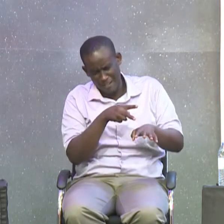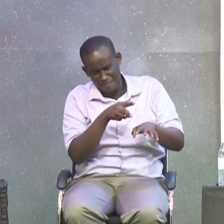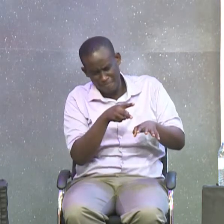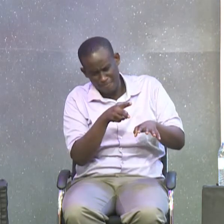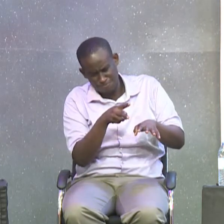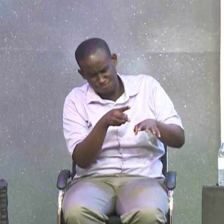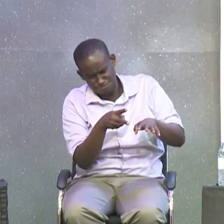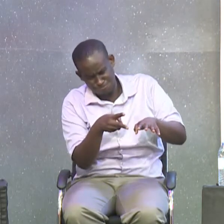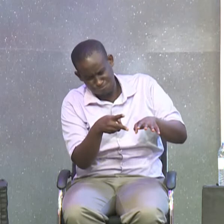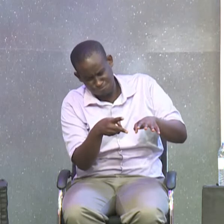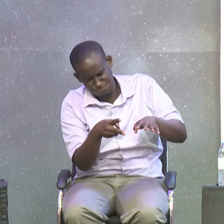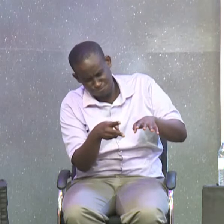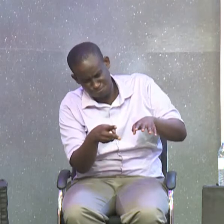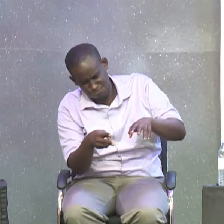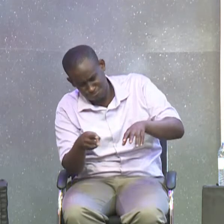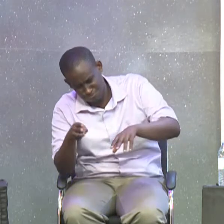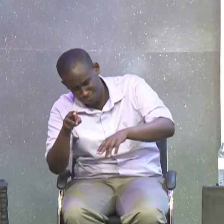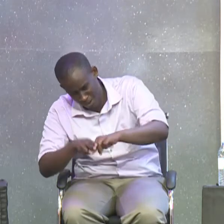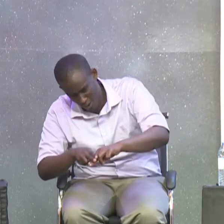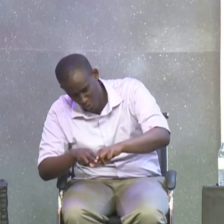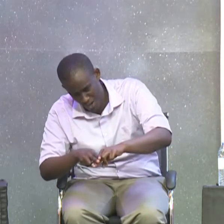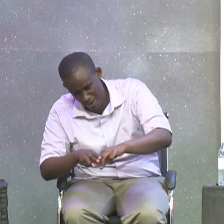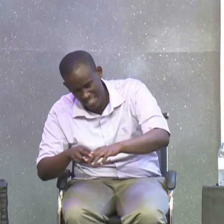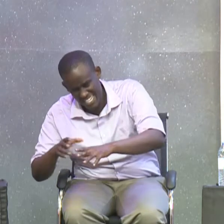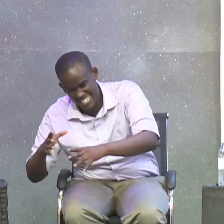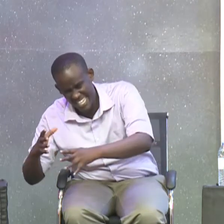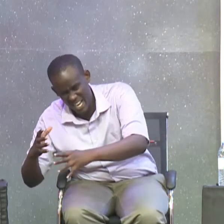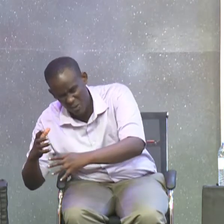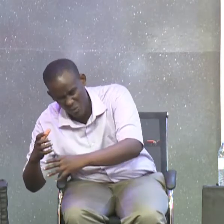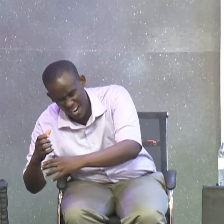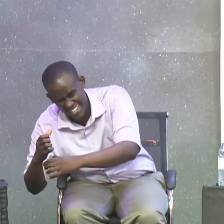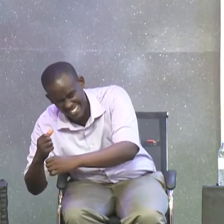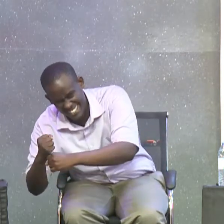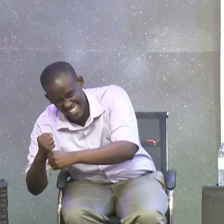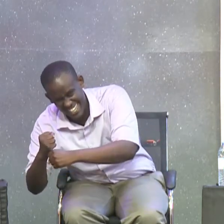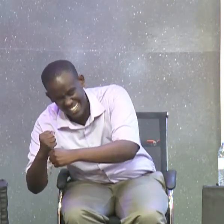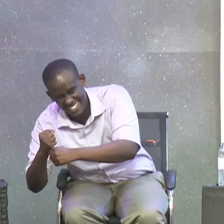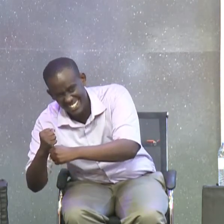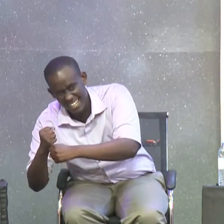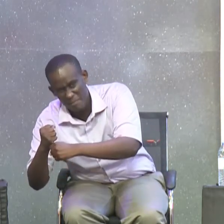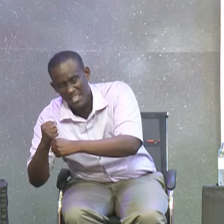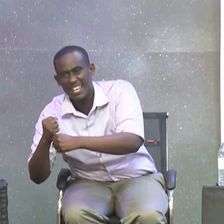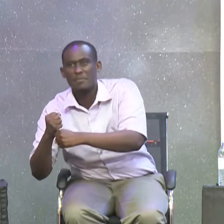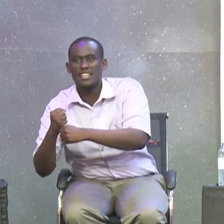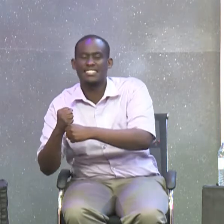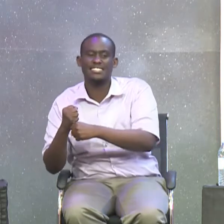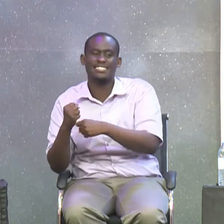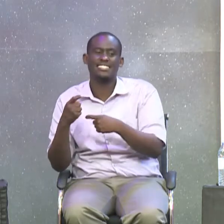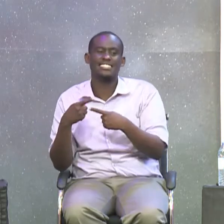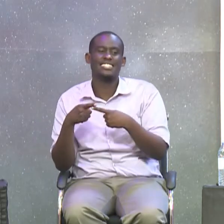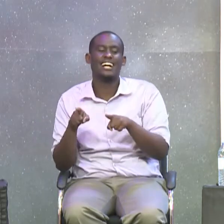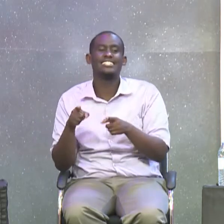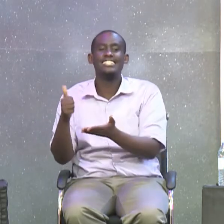ne ntuuka ekiseera ne ntuula wansi ne neekwata bwendi nga n'obugendereza bwenti